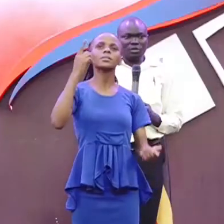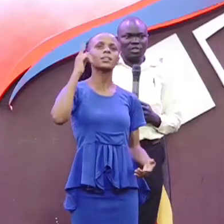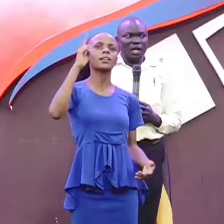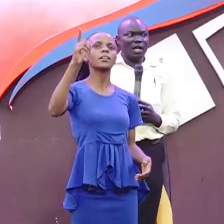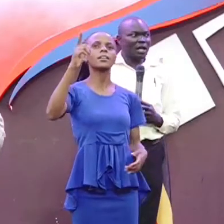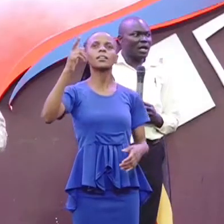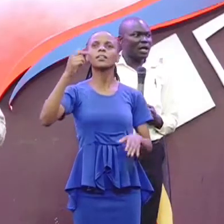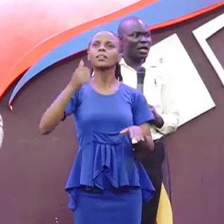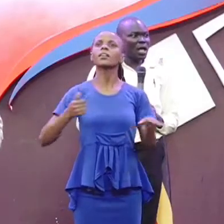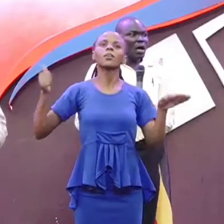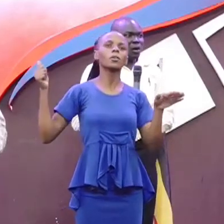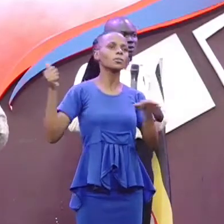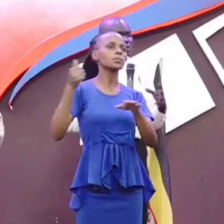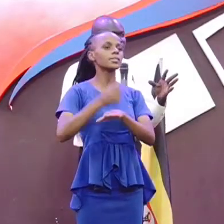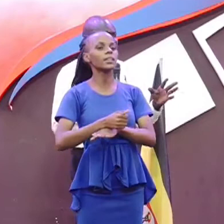tukuyimusa